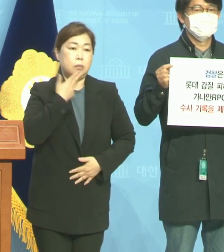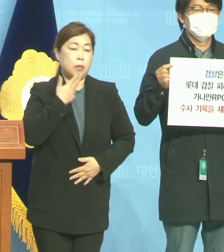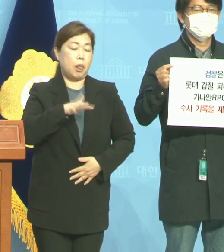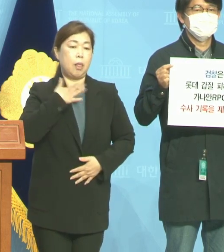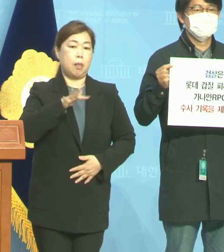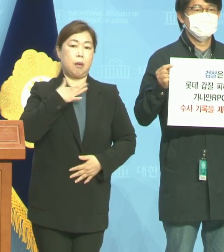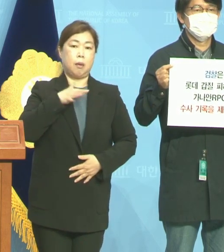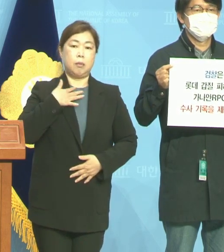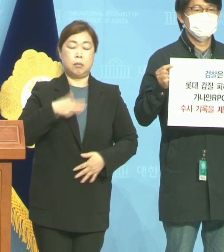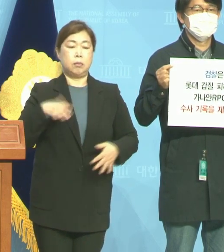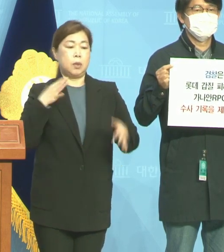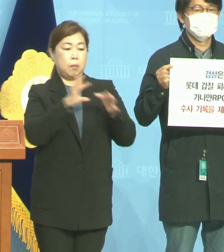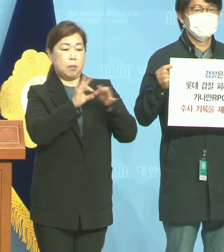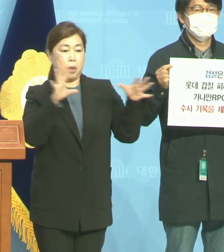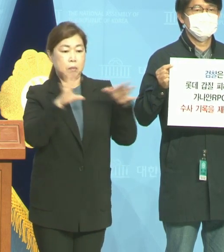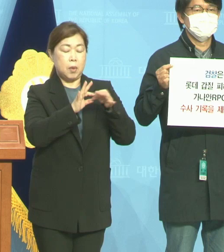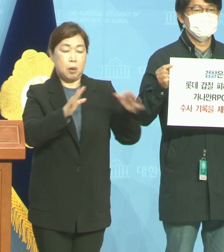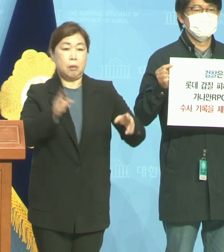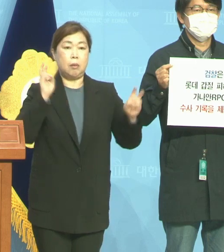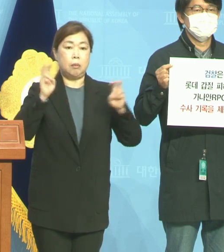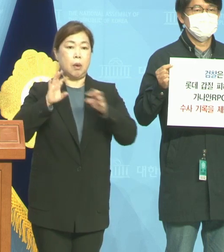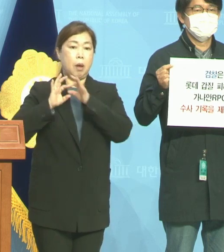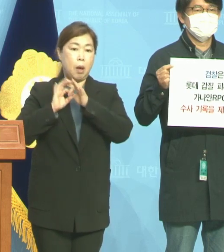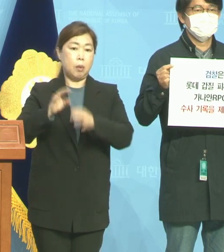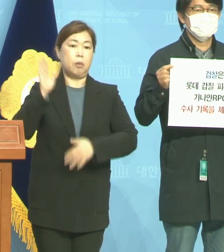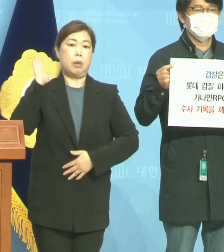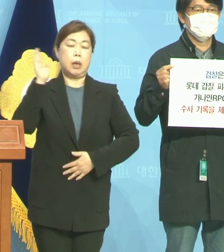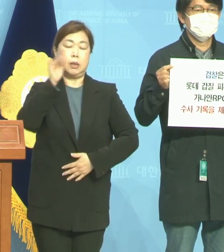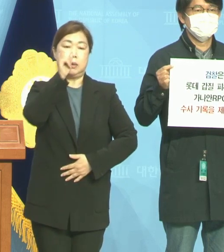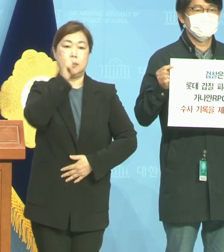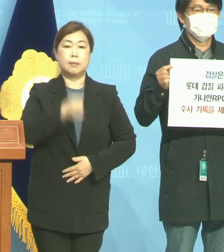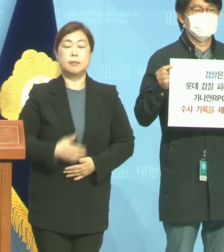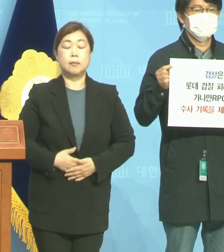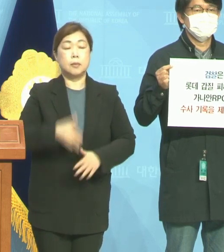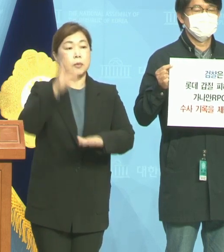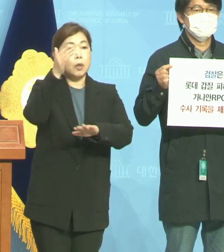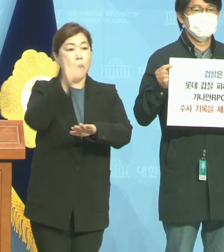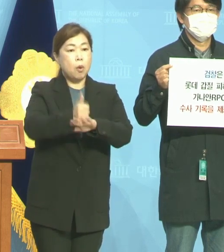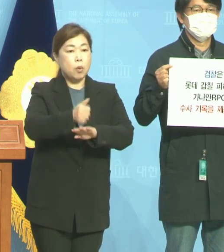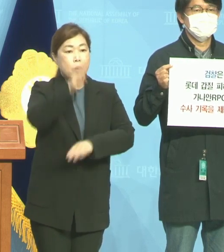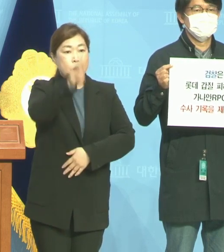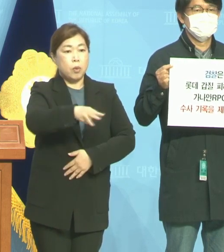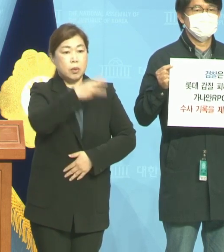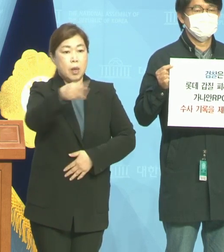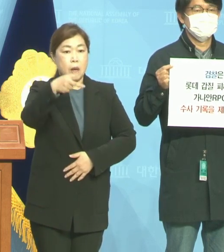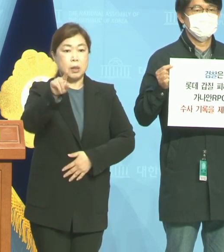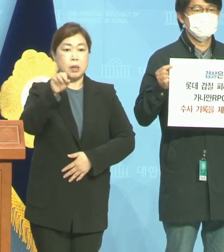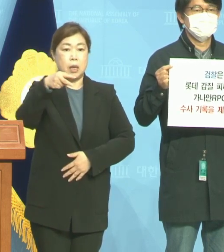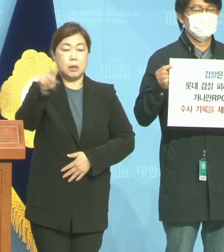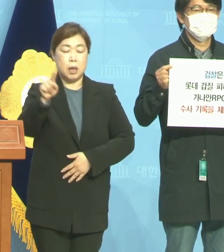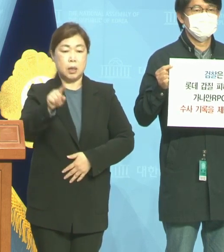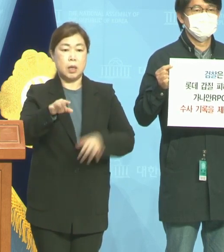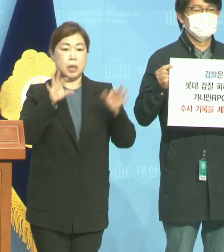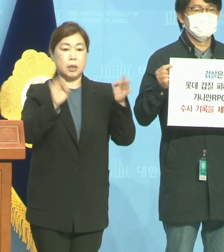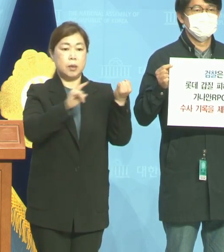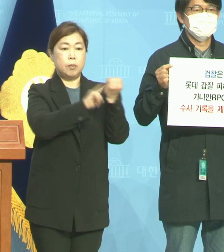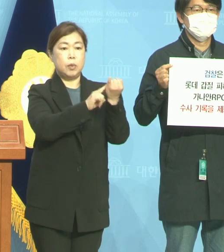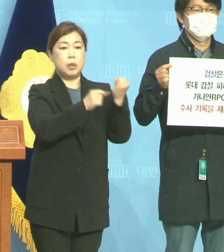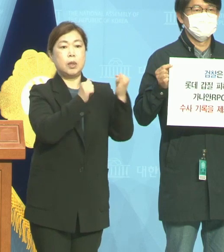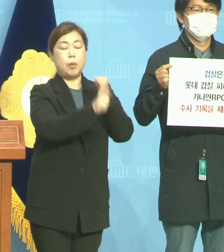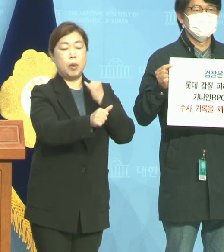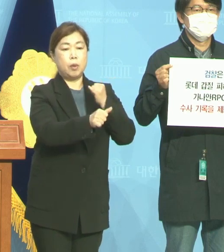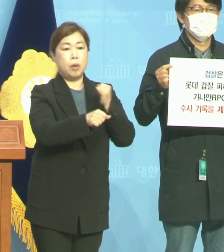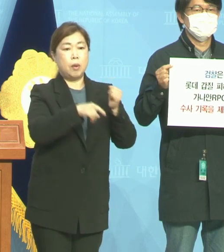무관한 해서 라 회사다 라고 주장해 오고 있습니다 결국 너 때 상사는 김영희 대표를 상대로 채무부존재